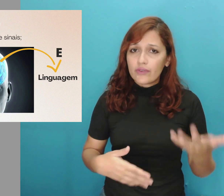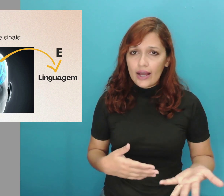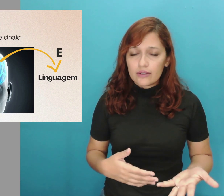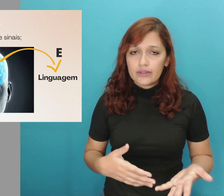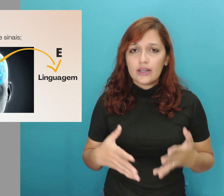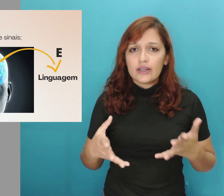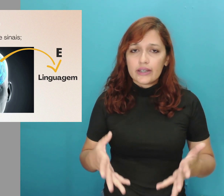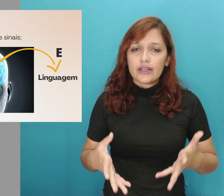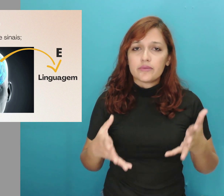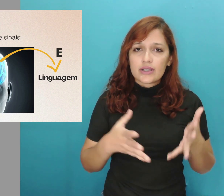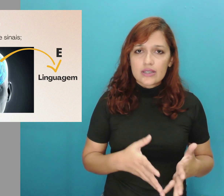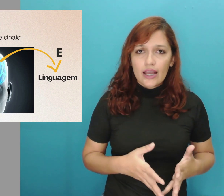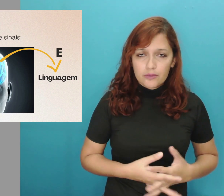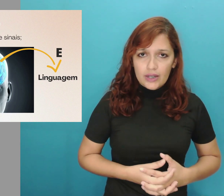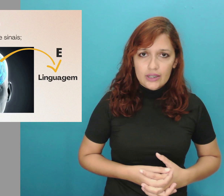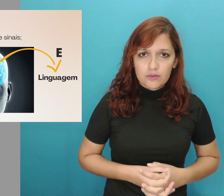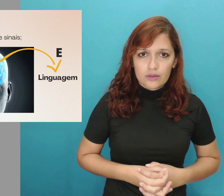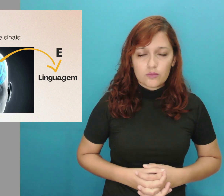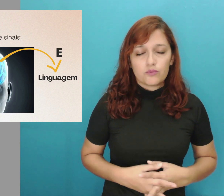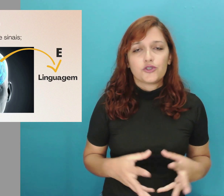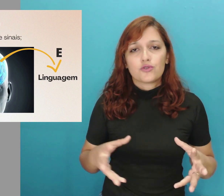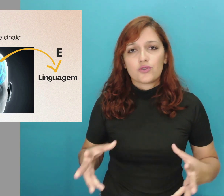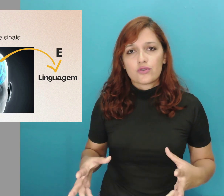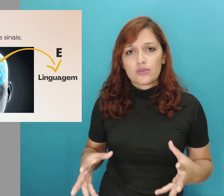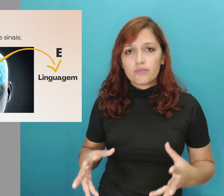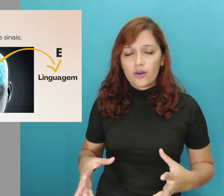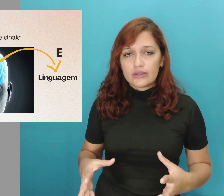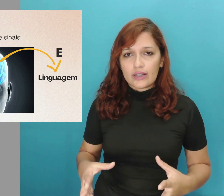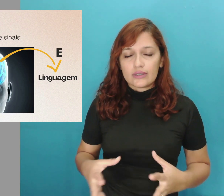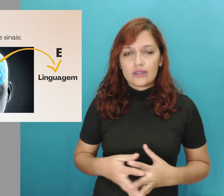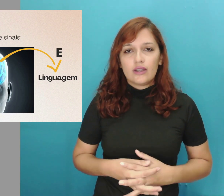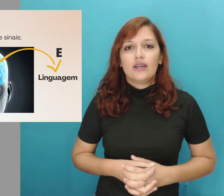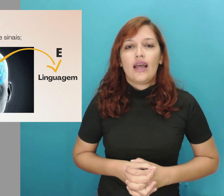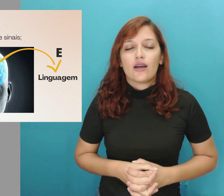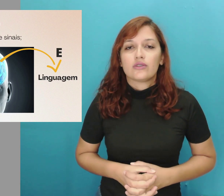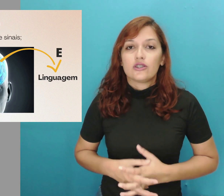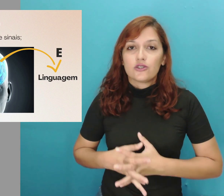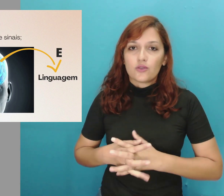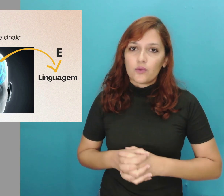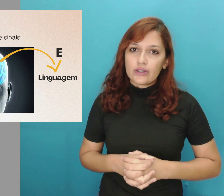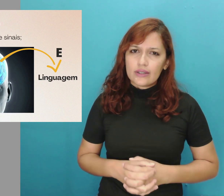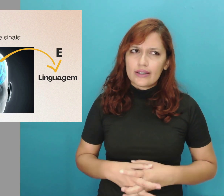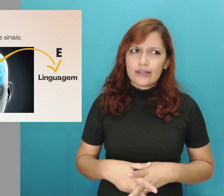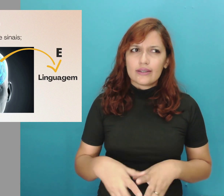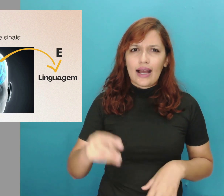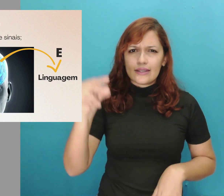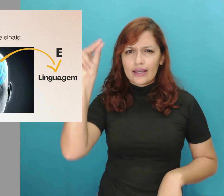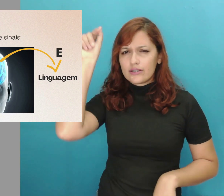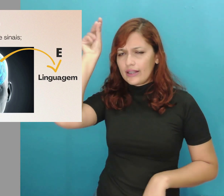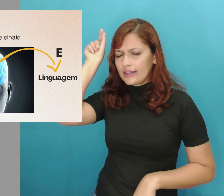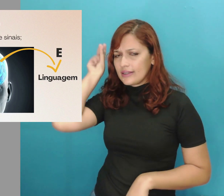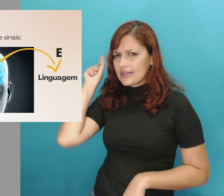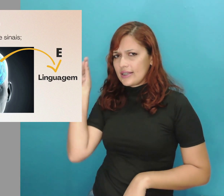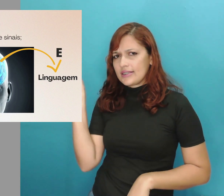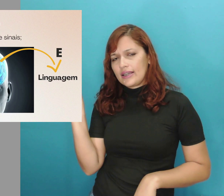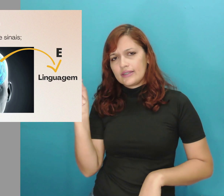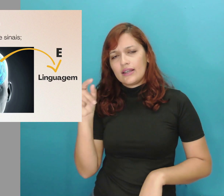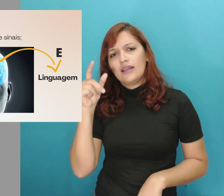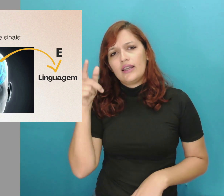comprovaram que Libras é uma língua. Um estudioso importante é o de Stokes, que lá desde a década de 60 ele